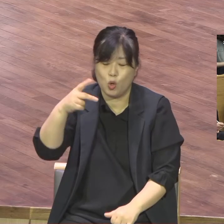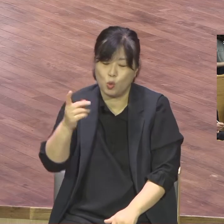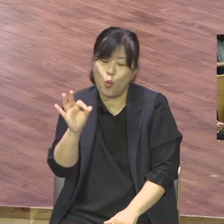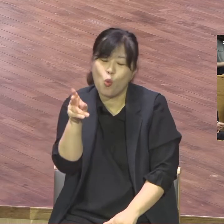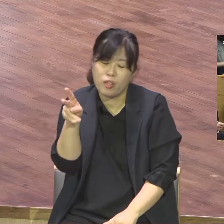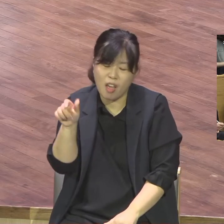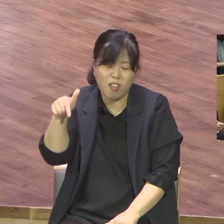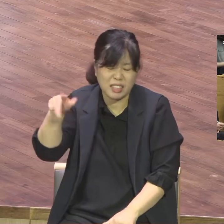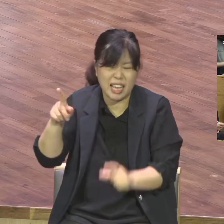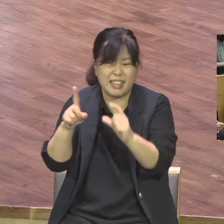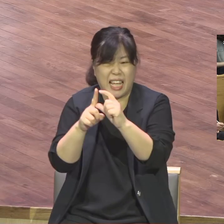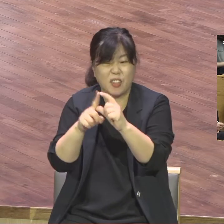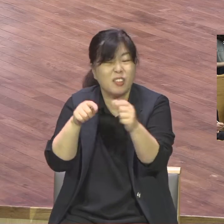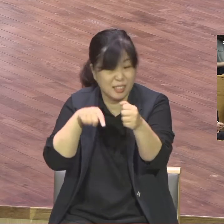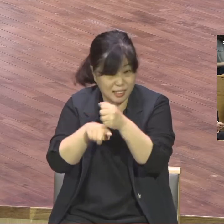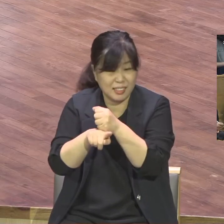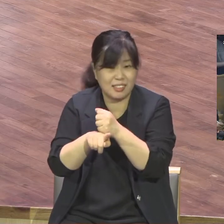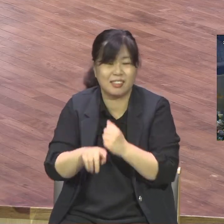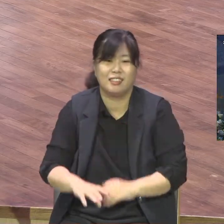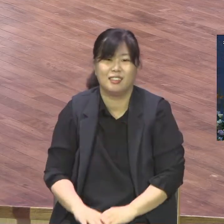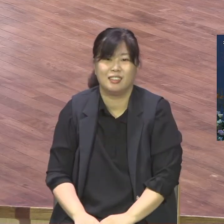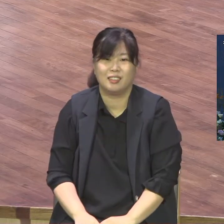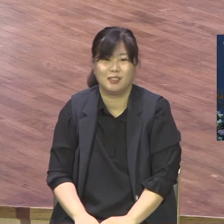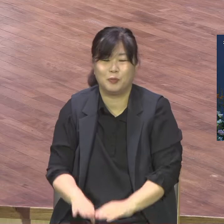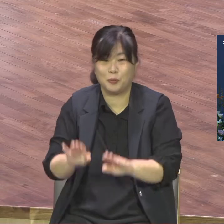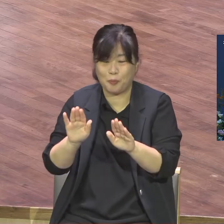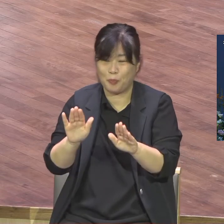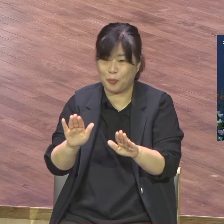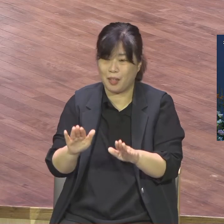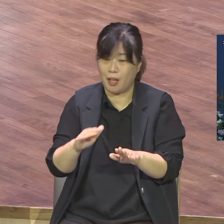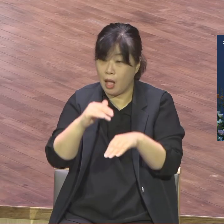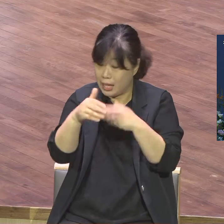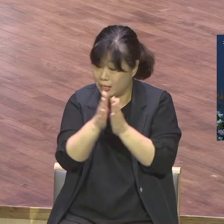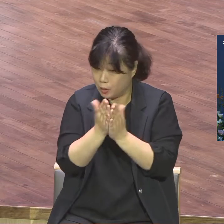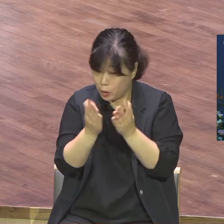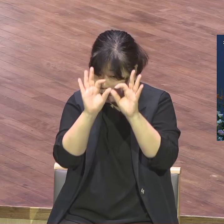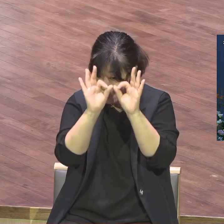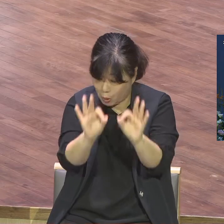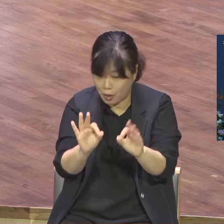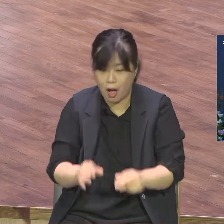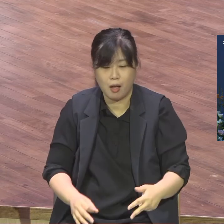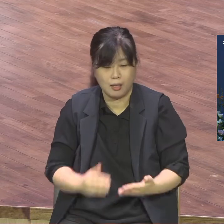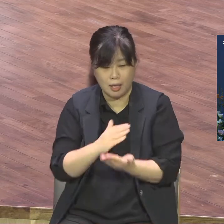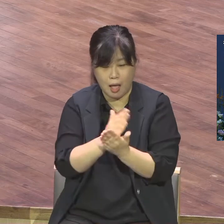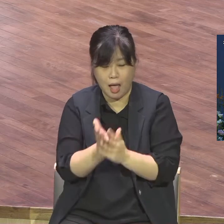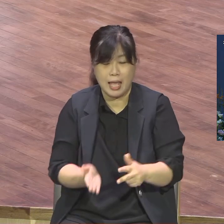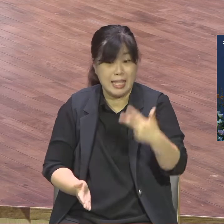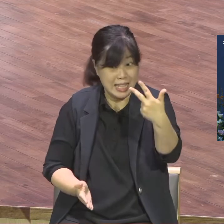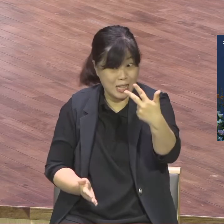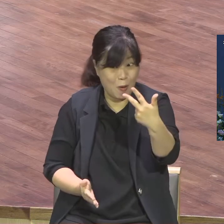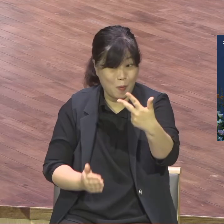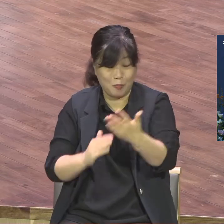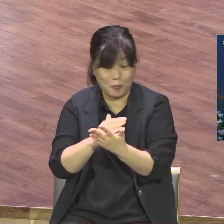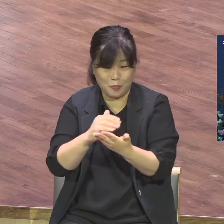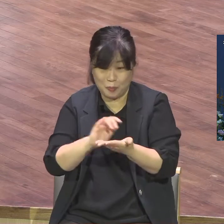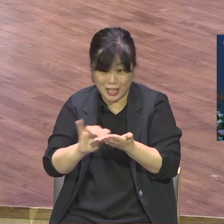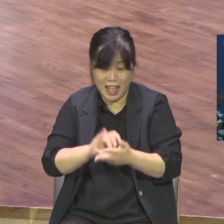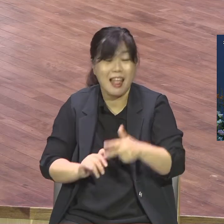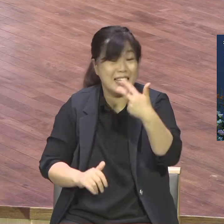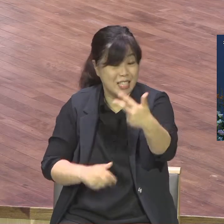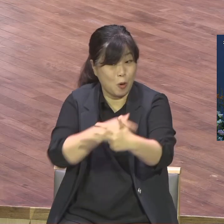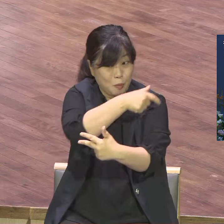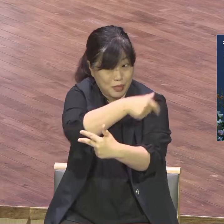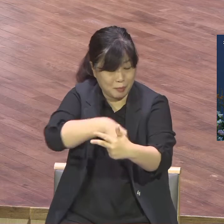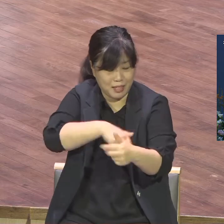보면 사도들이 일곱 집사를 세운 후에 이렇게 말합니다. 우리는 오로지 기도하는 일과